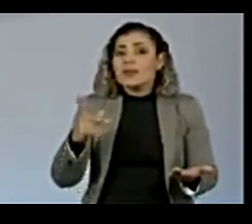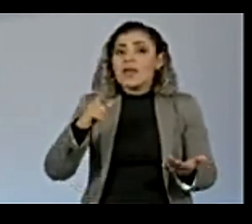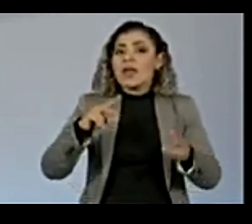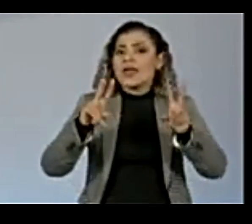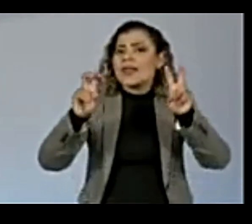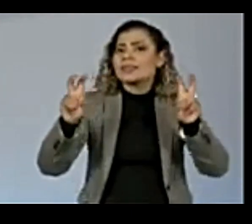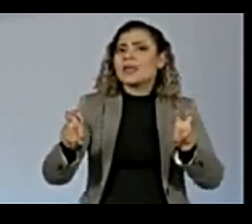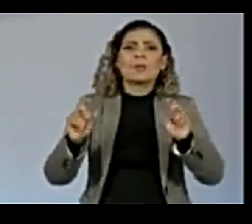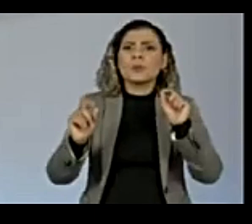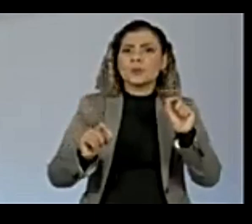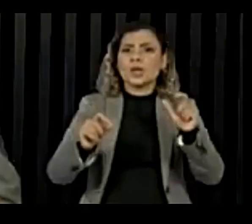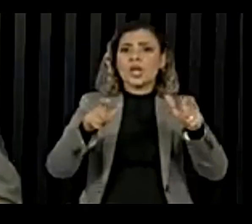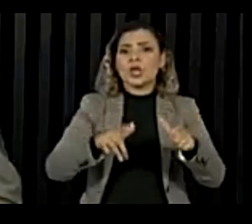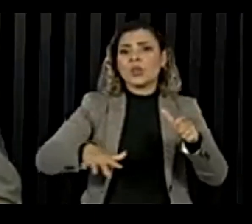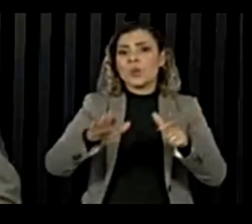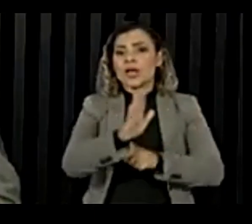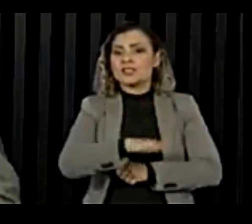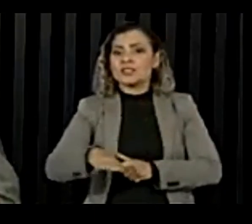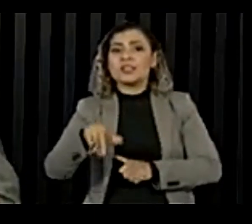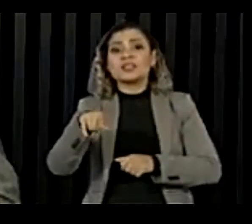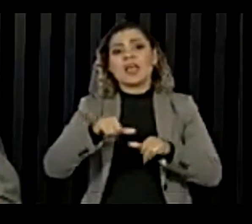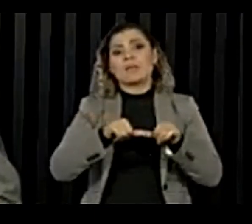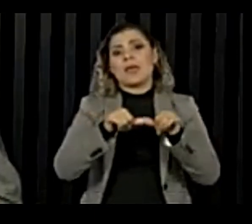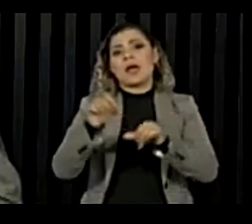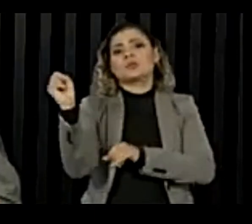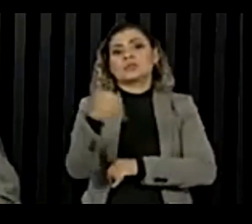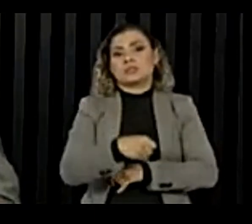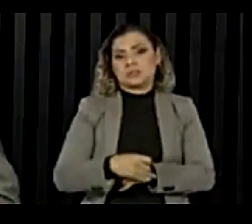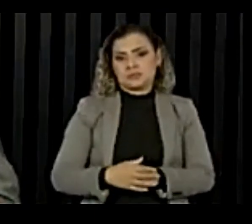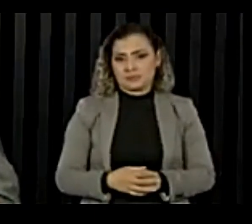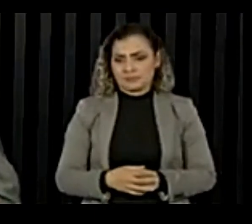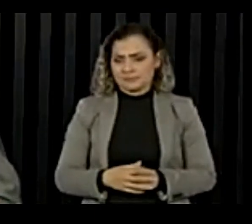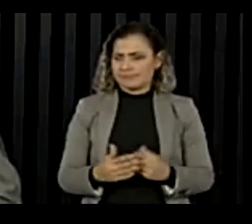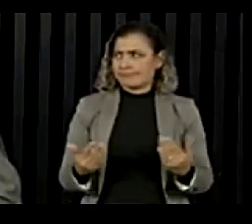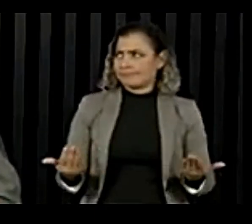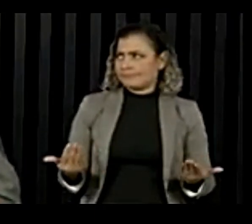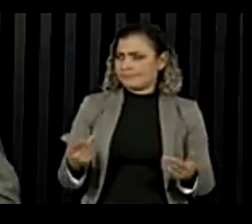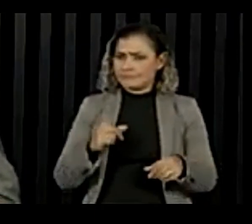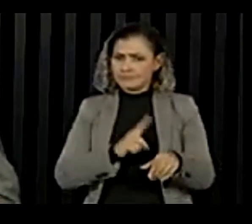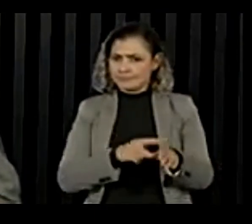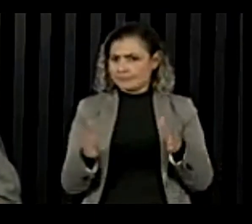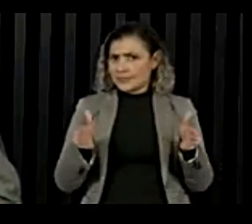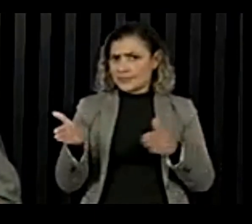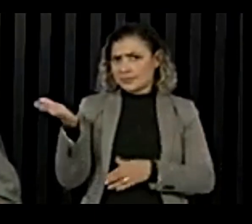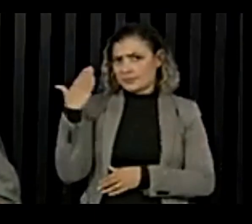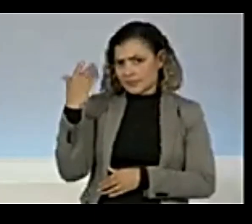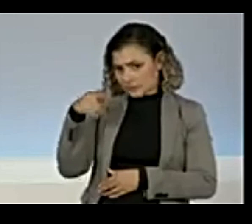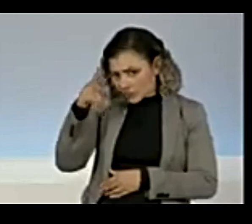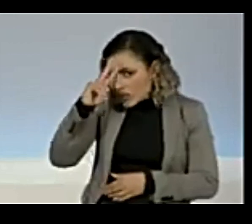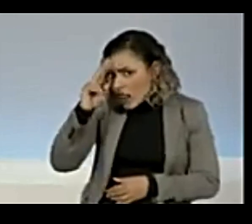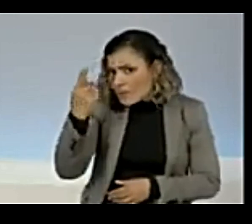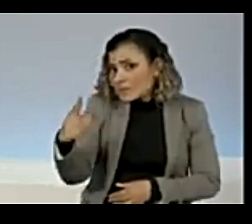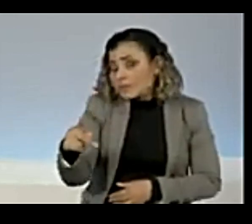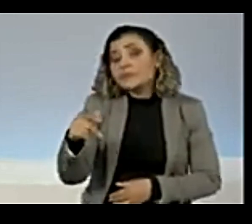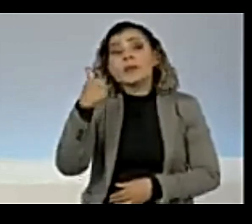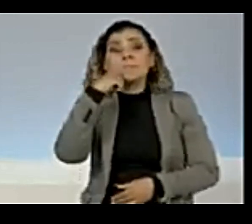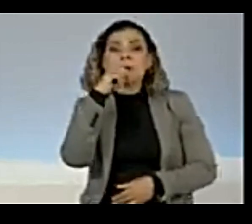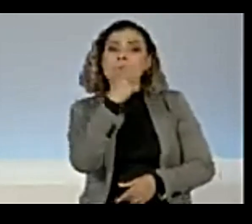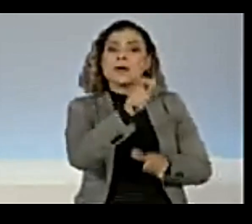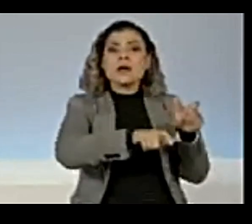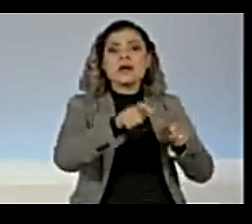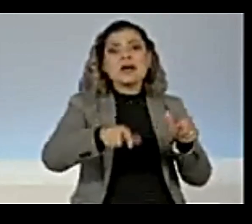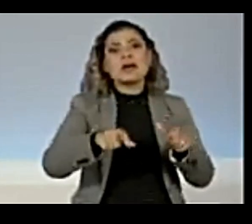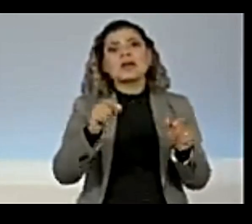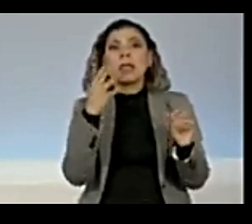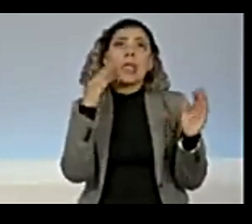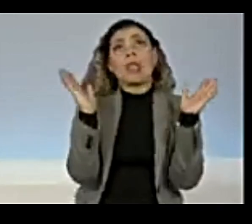debate intitulado Lugar de Criança no Supermercado. Na época, não sei se você deve se lembrar, você chamou as mães de